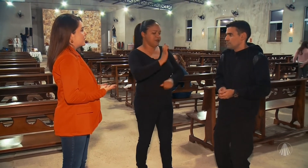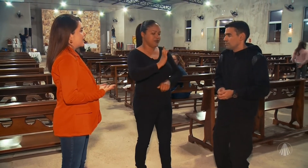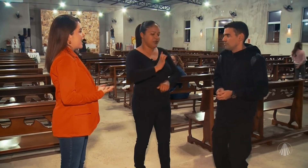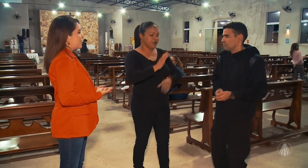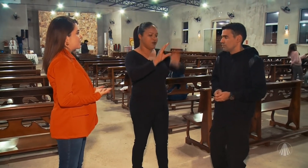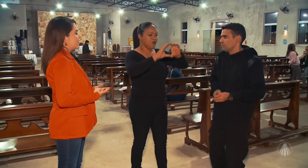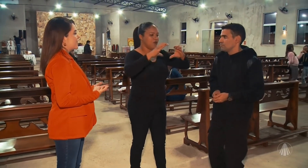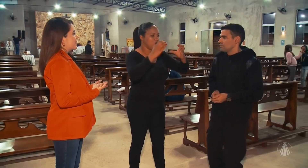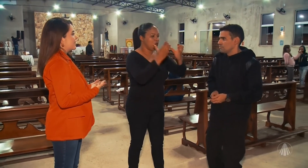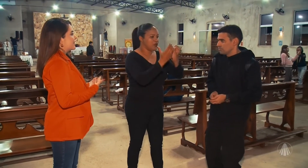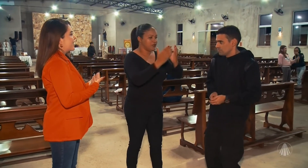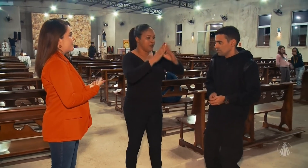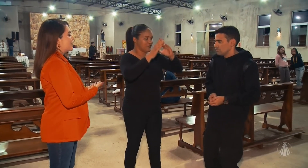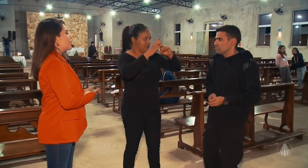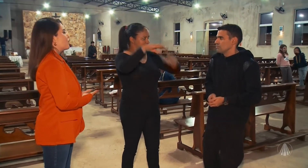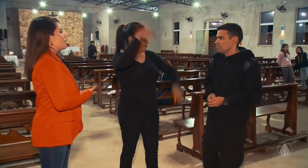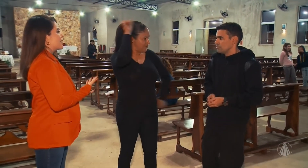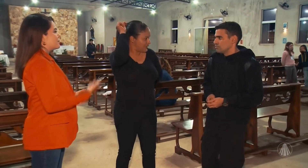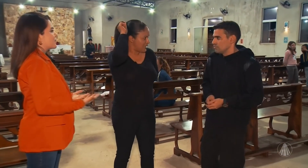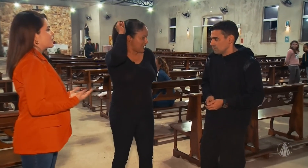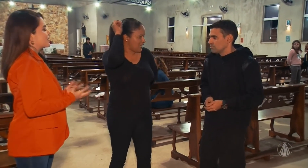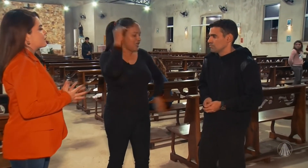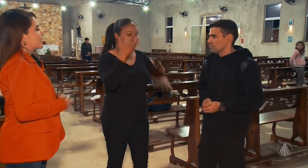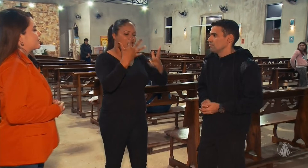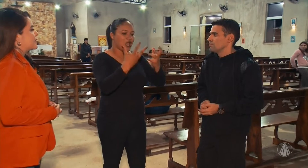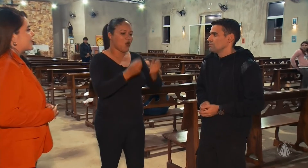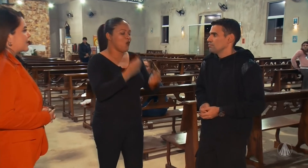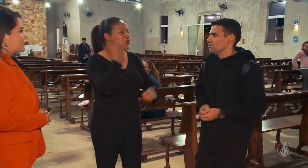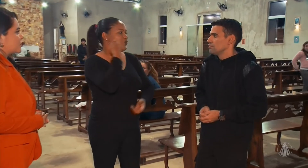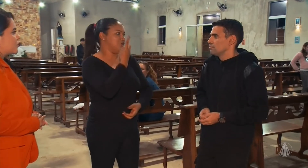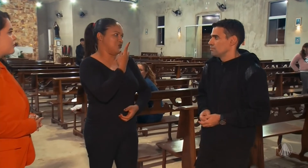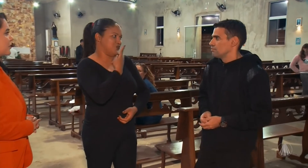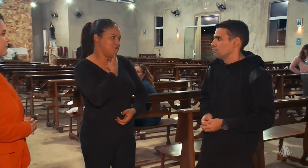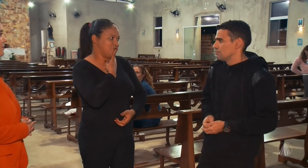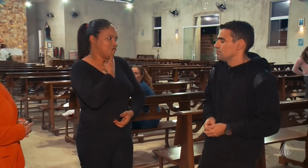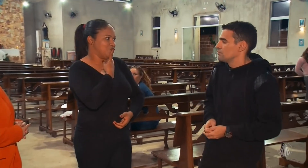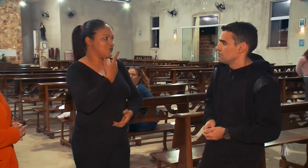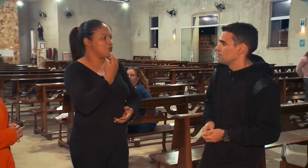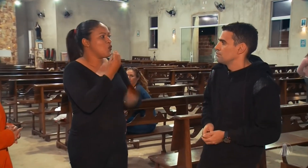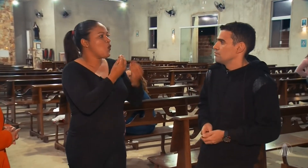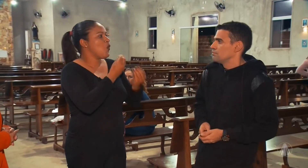uma comunidade que dá valor para as pessoas com a deficiência auditiva.